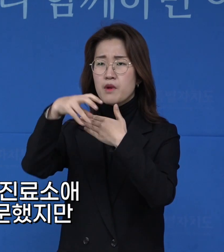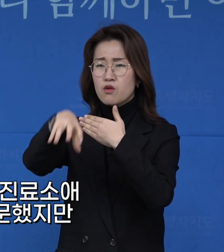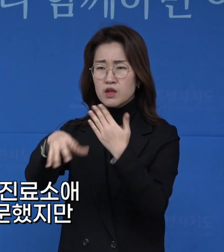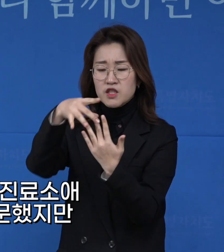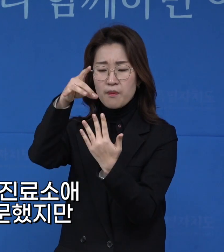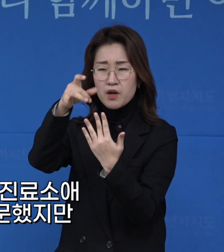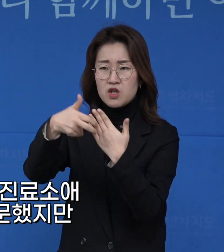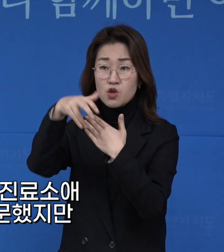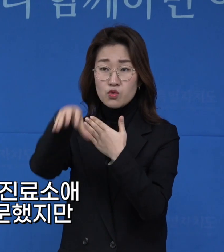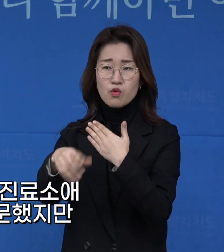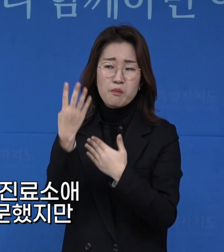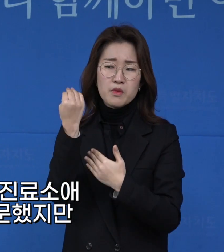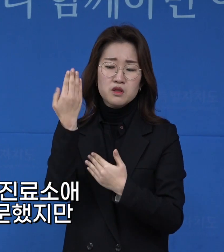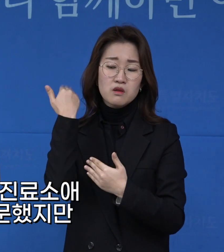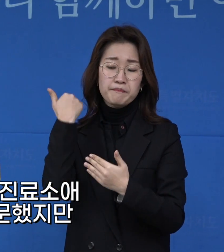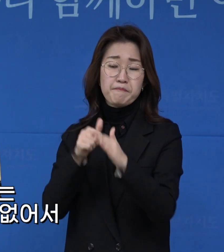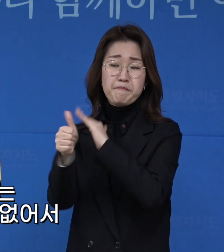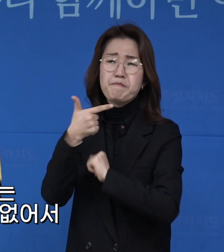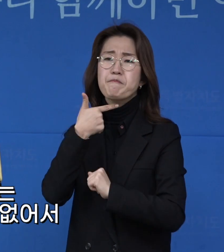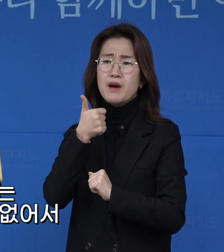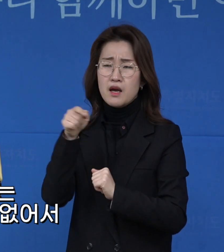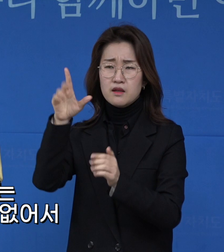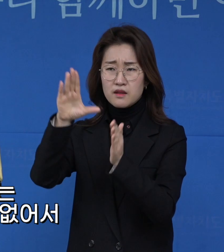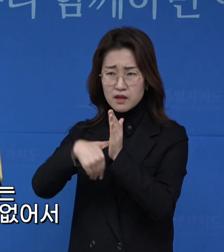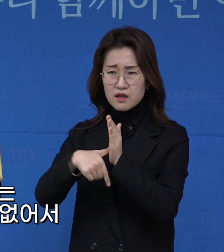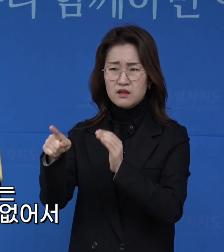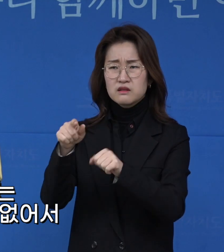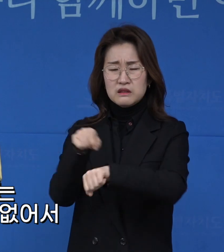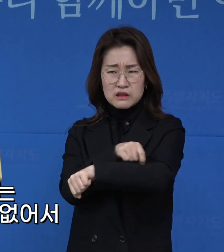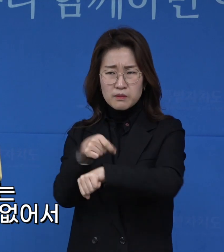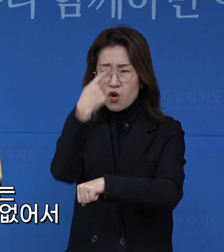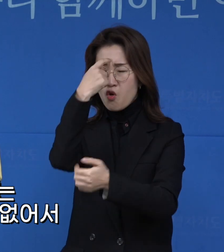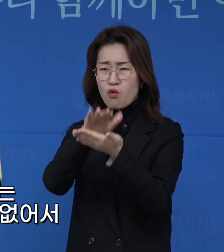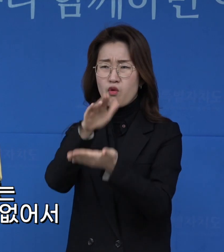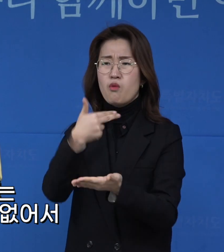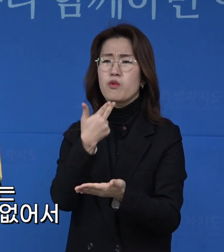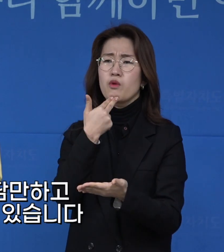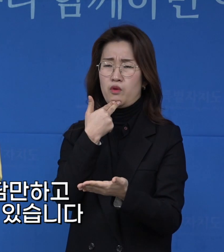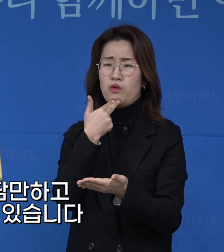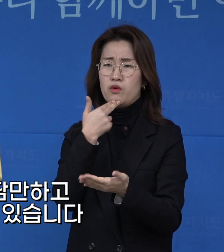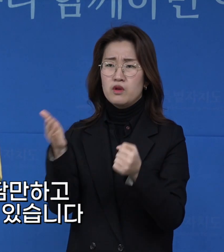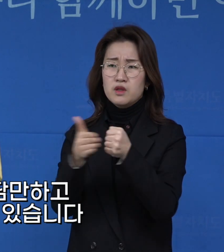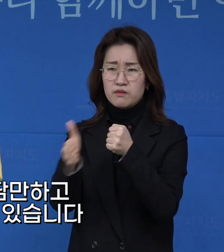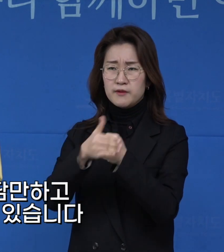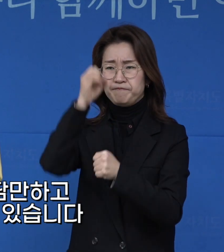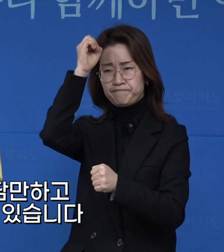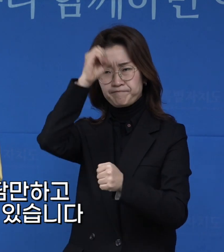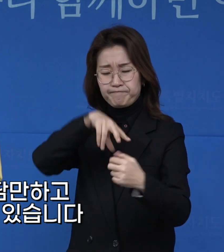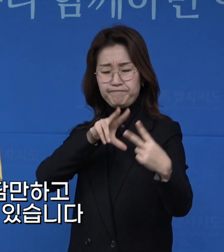요소의 며칠전에 방문을 했지만 당시에는 발열 증상이 없어서 화상으로